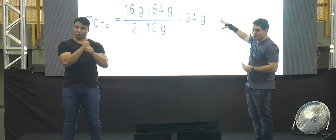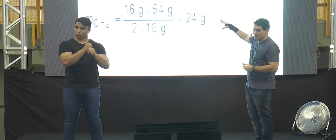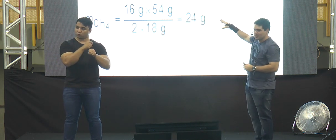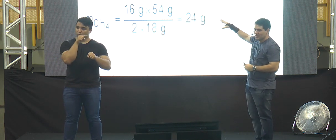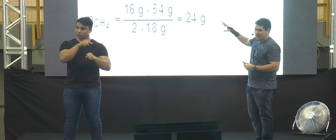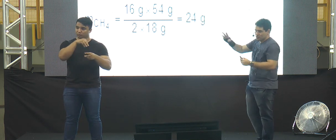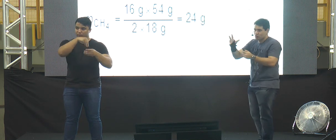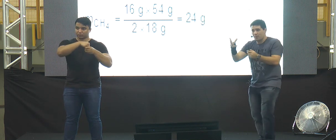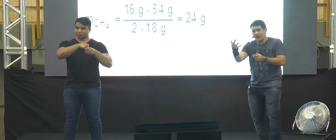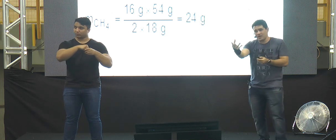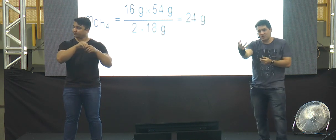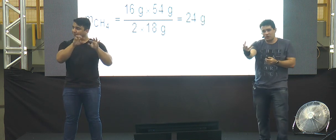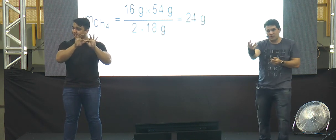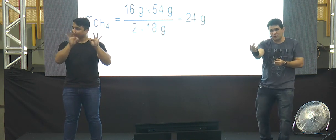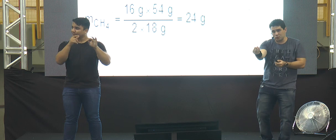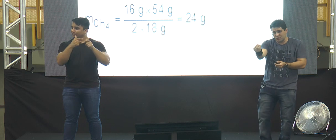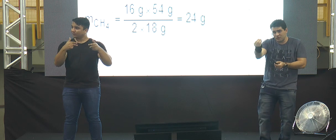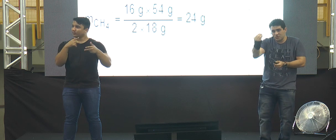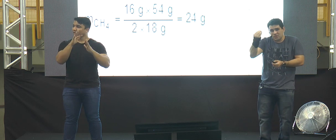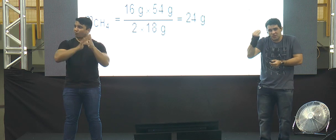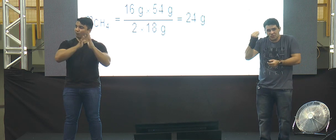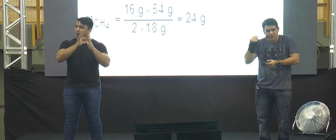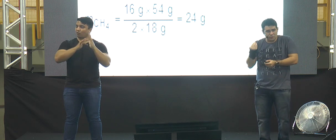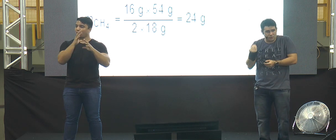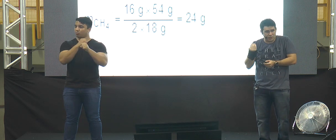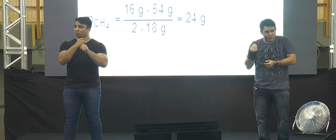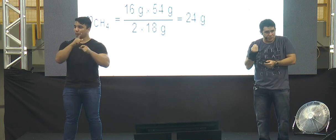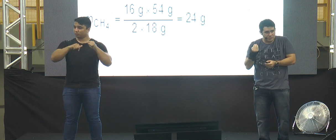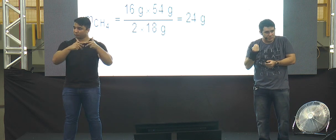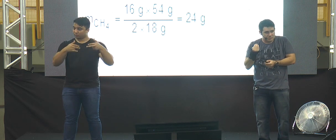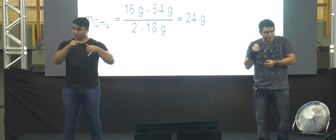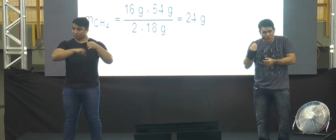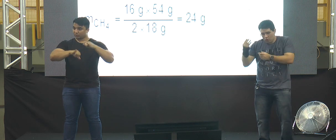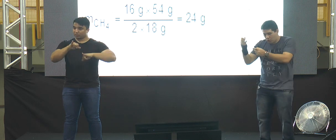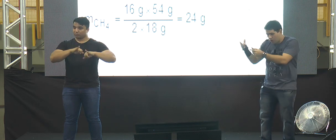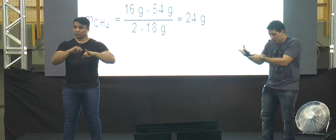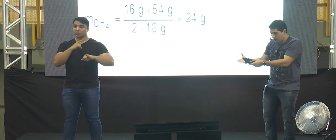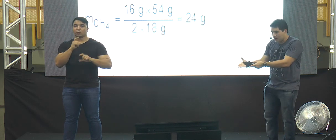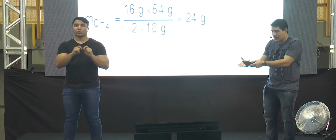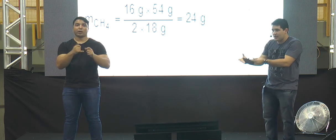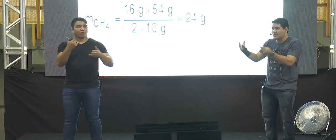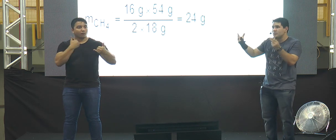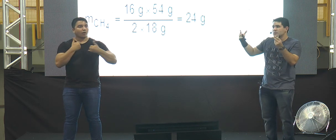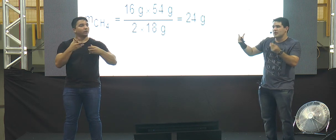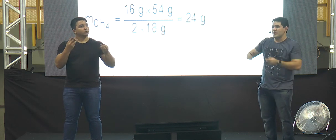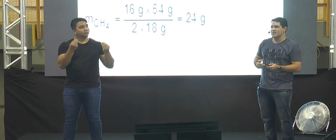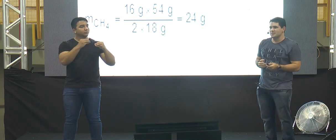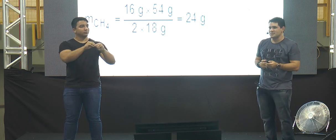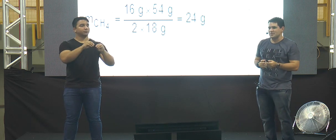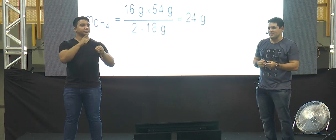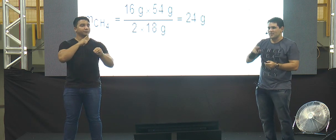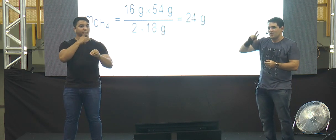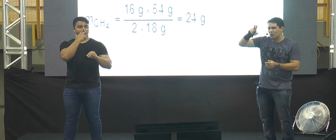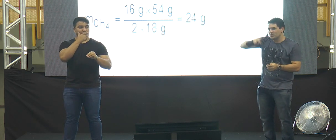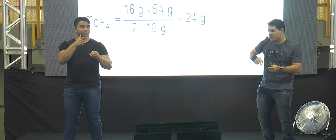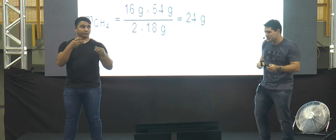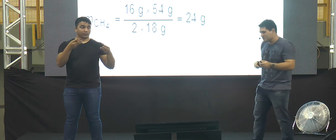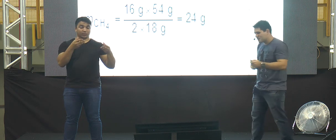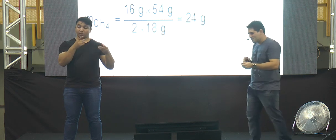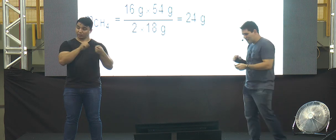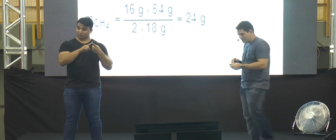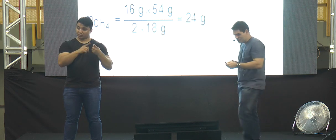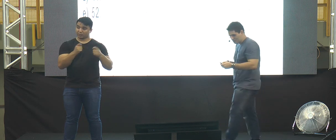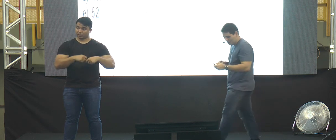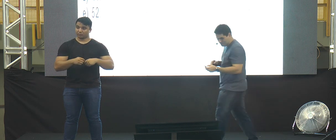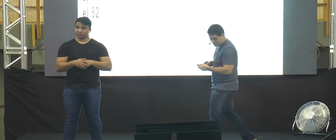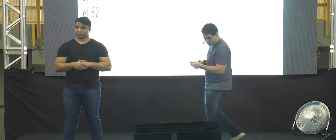nenhum problema. É só pegar as informações que você extrai do texto, colocar e montar a relaçãozinha. Outra